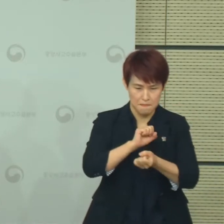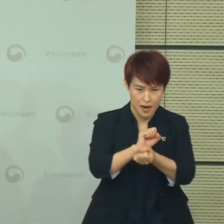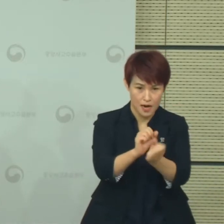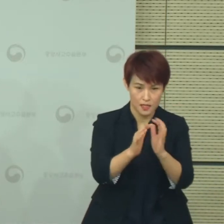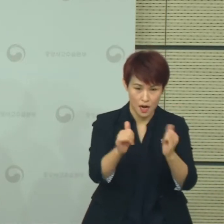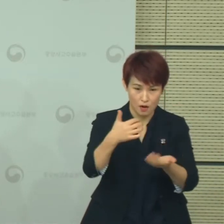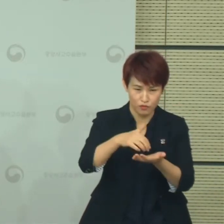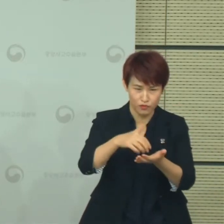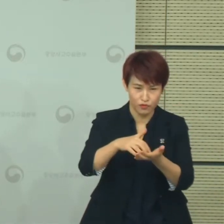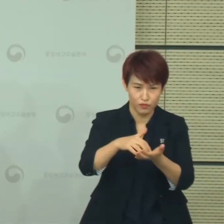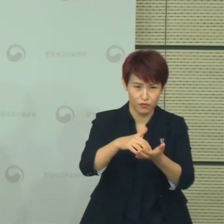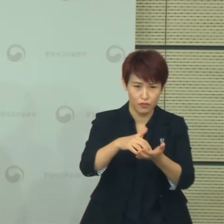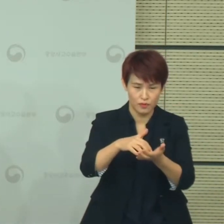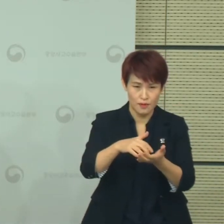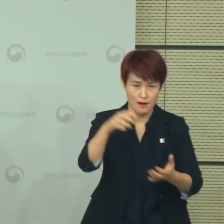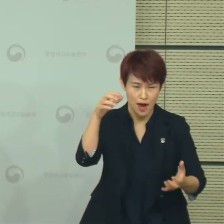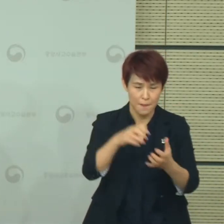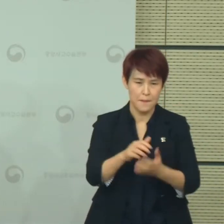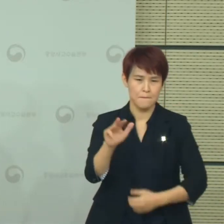감염자는